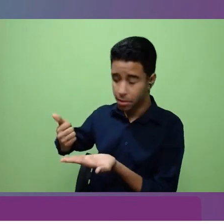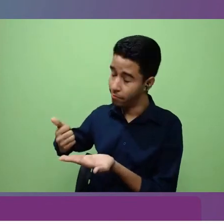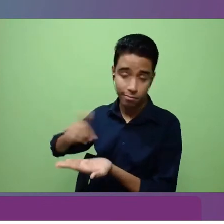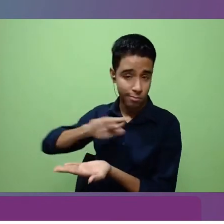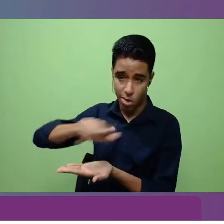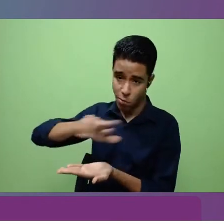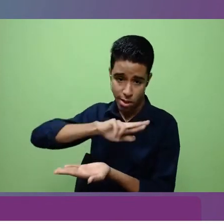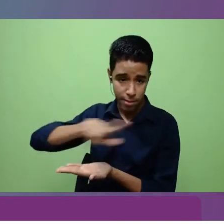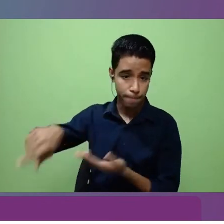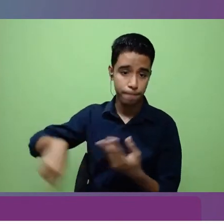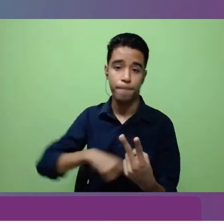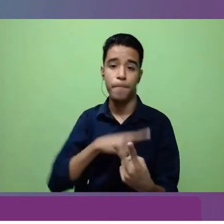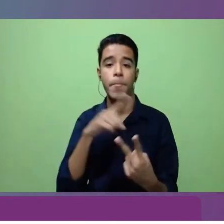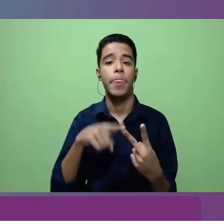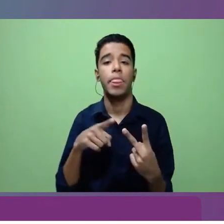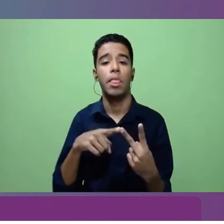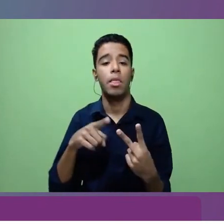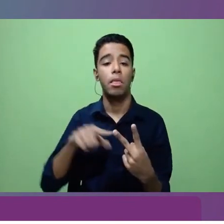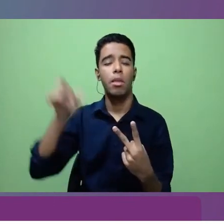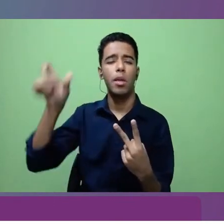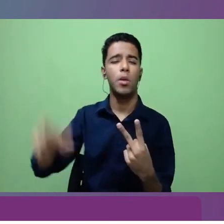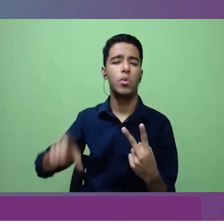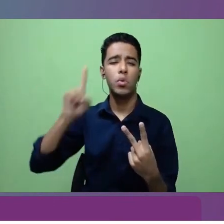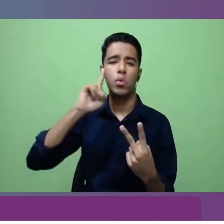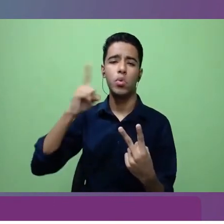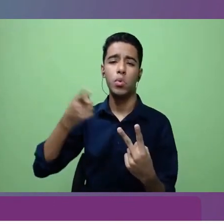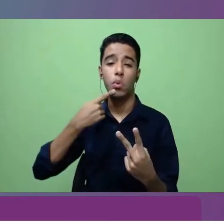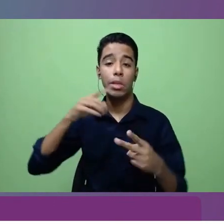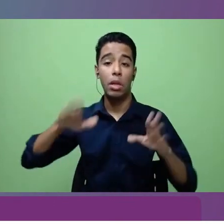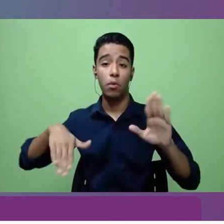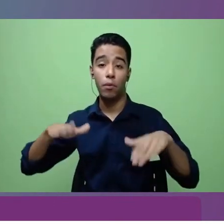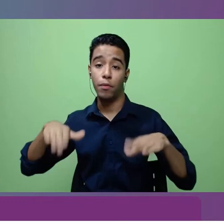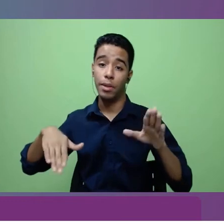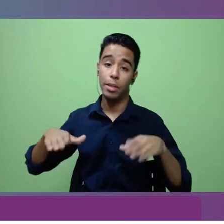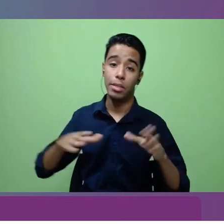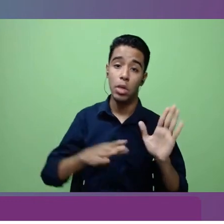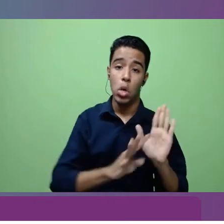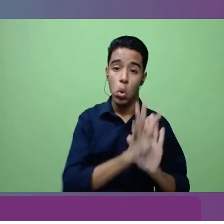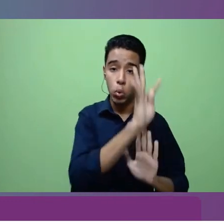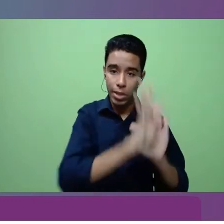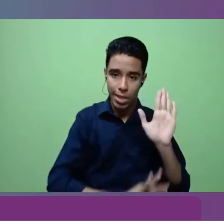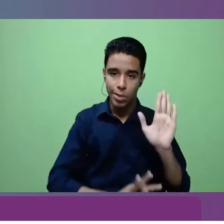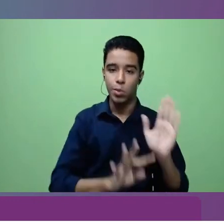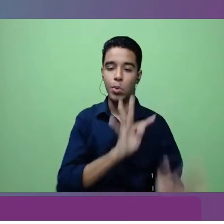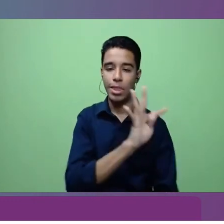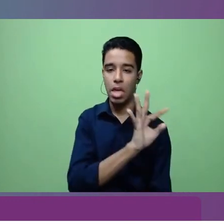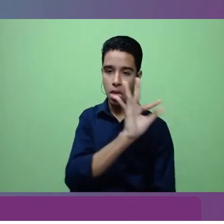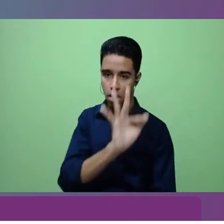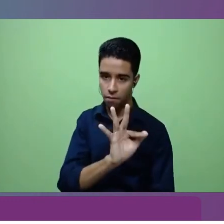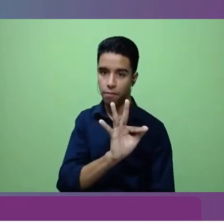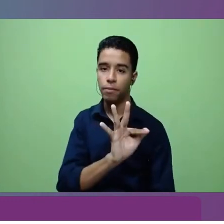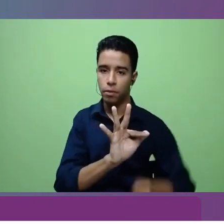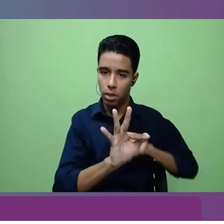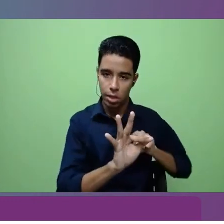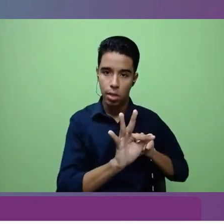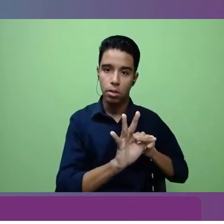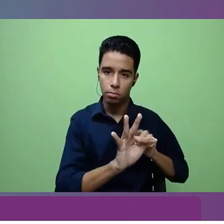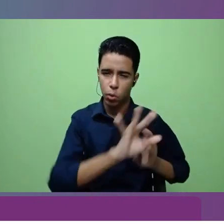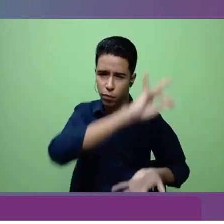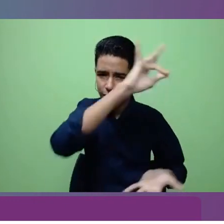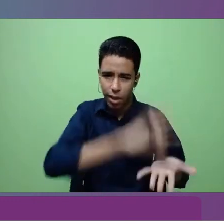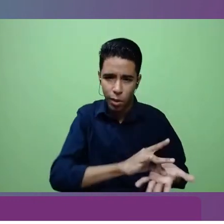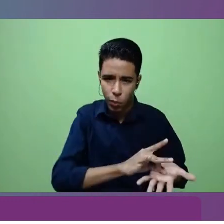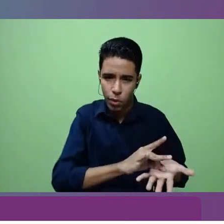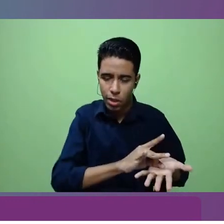surdo, muitas das vezes ele não tem acesso ao texto original. Ele não sabe o que a pessoa está falando.